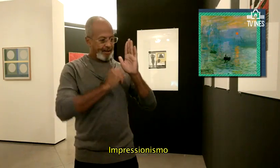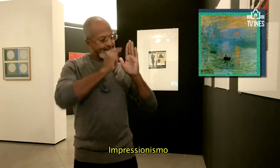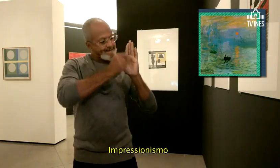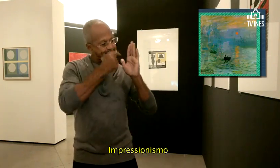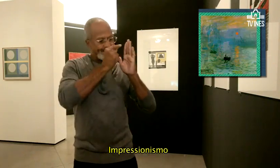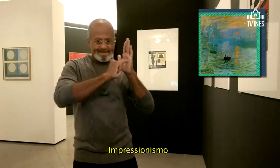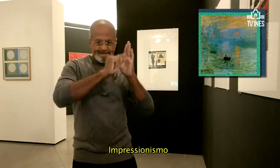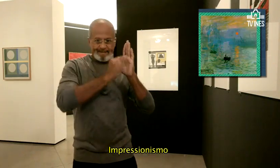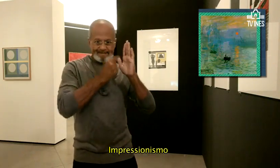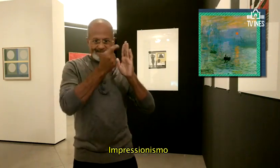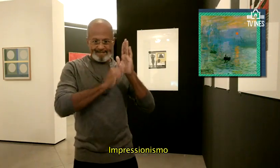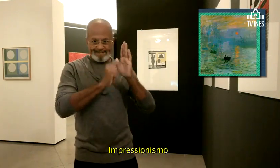Impressionismo.